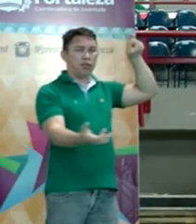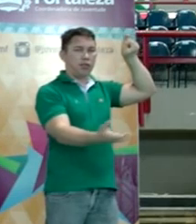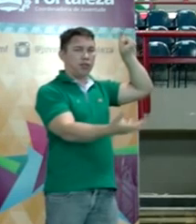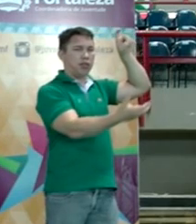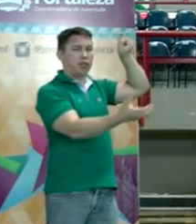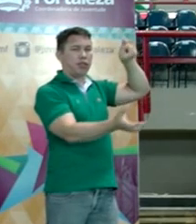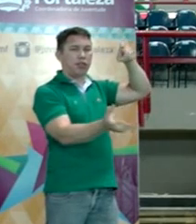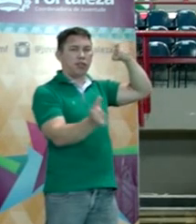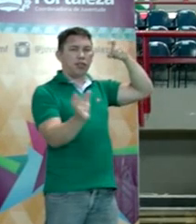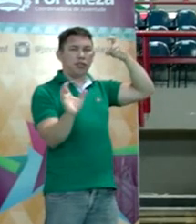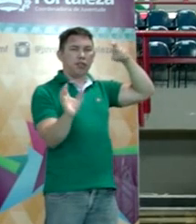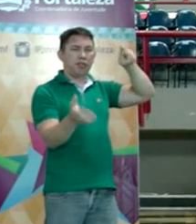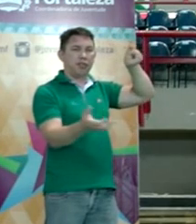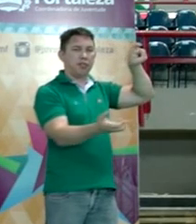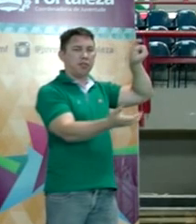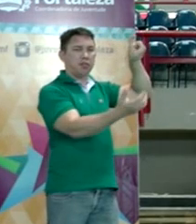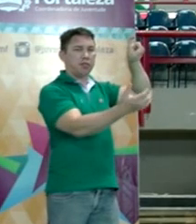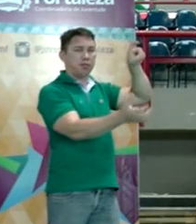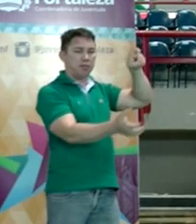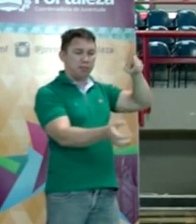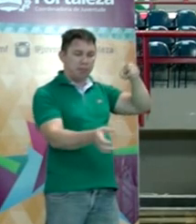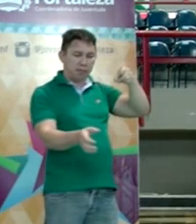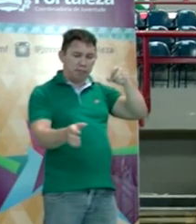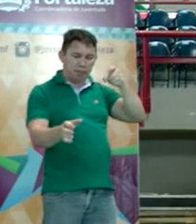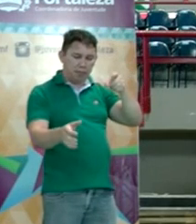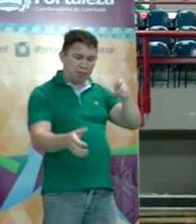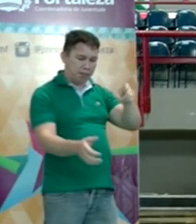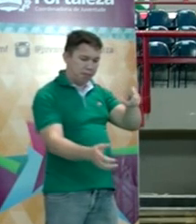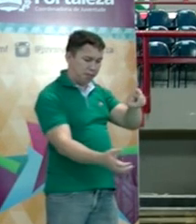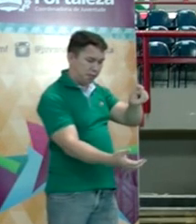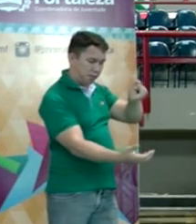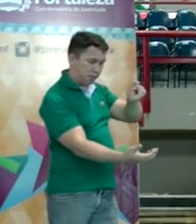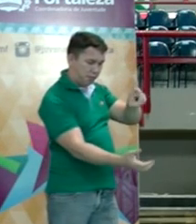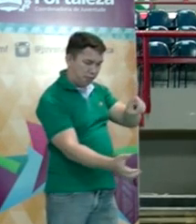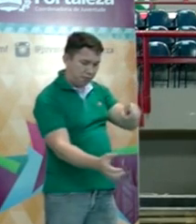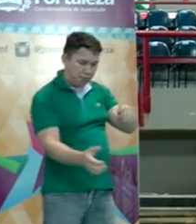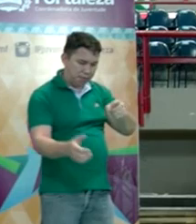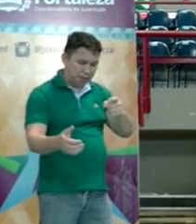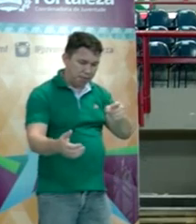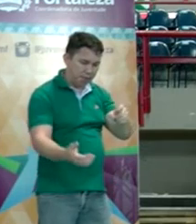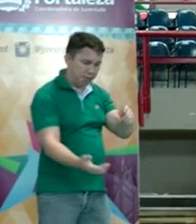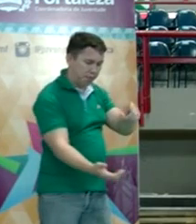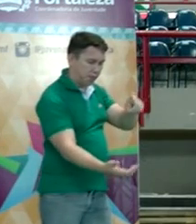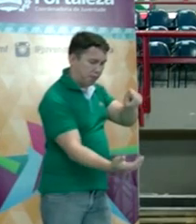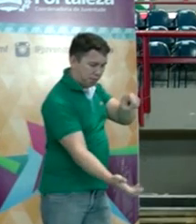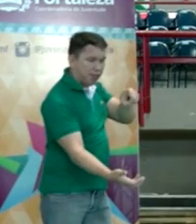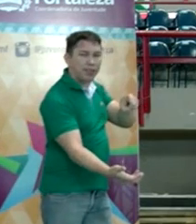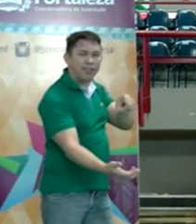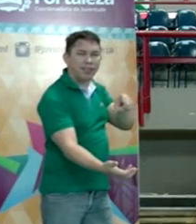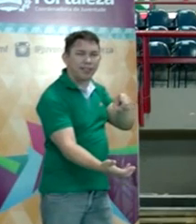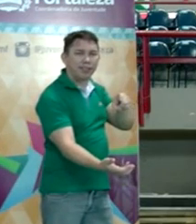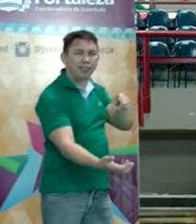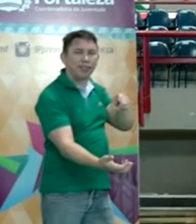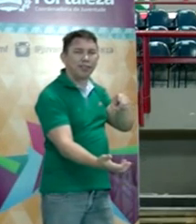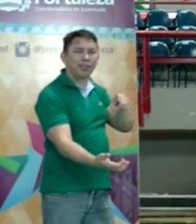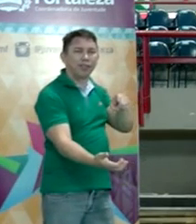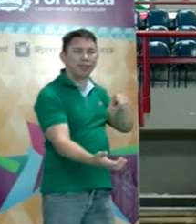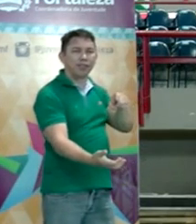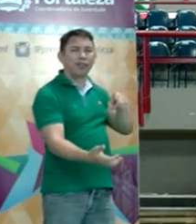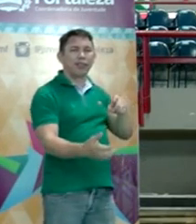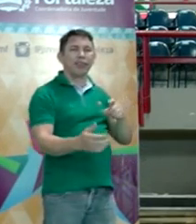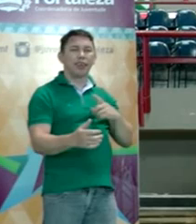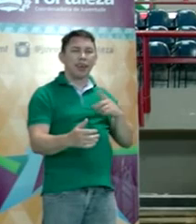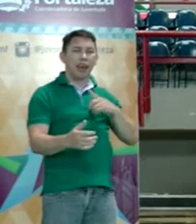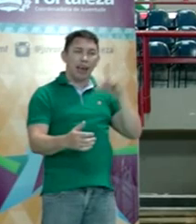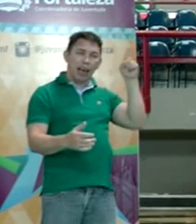guindaste para lá e para cá, até ele pegar o ritmo do barco e do mar, para finalmente colocar você. Então, a plataforma ainda é uma coisa bem